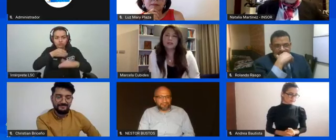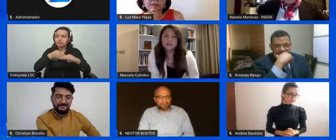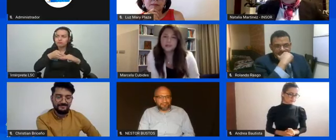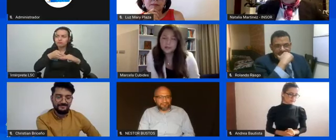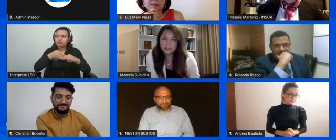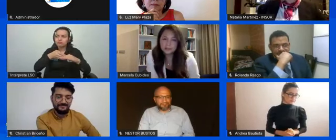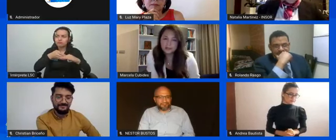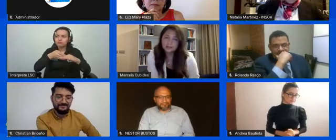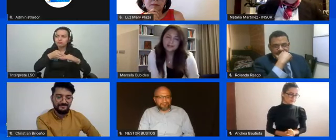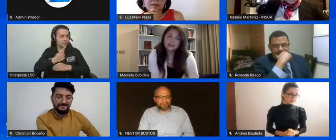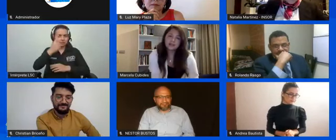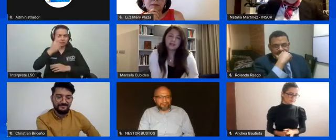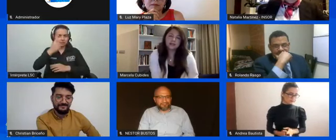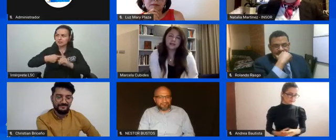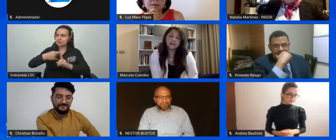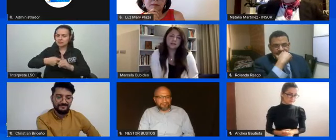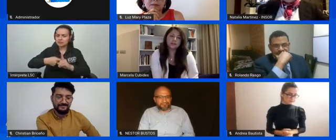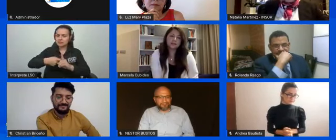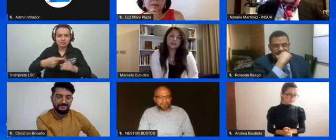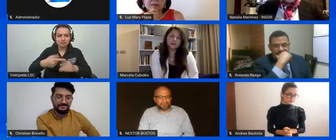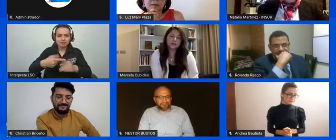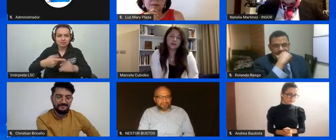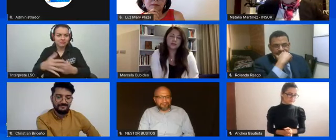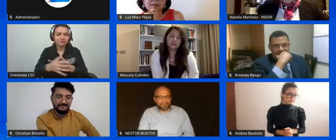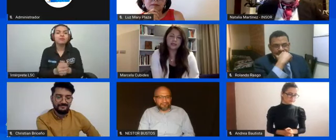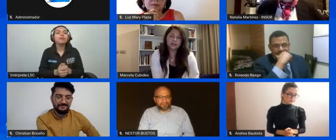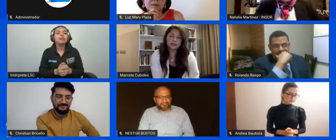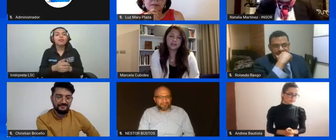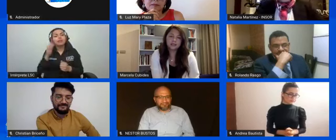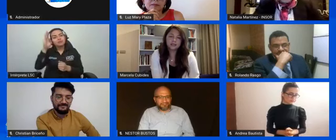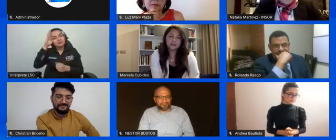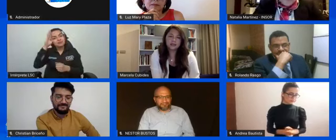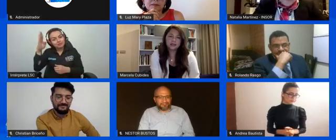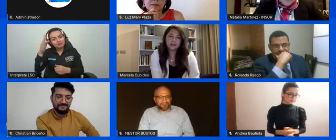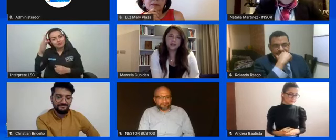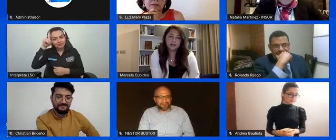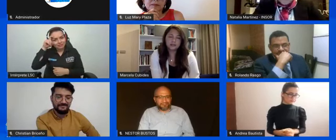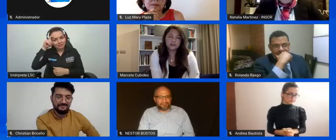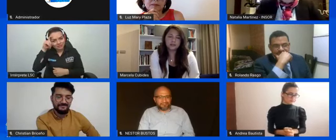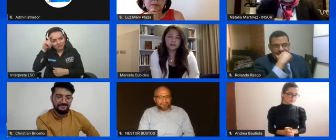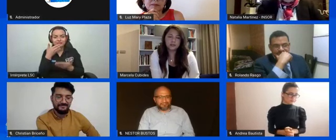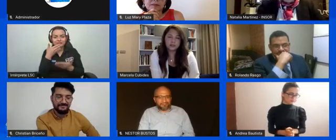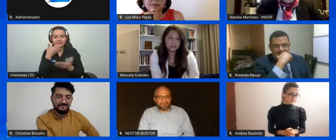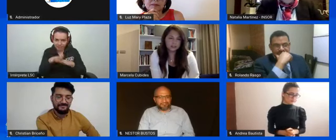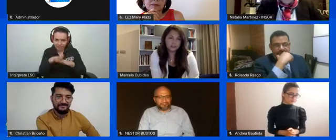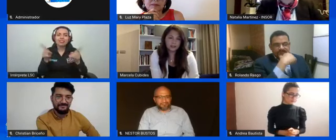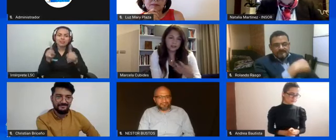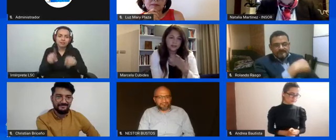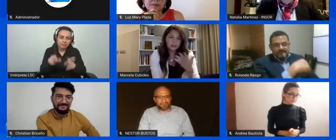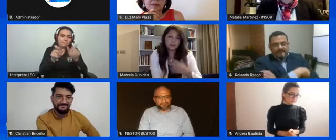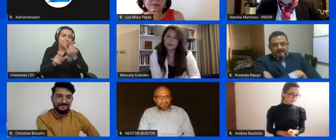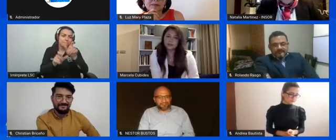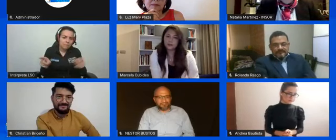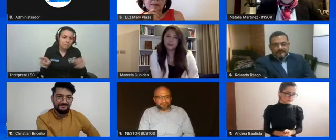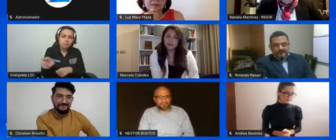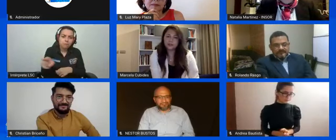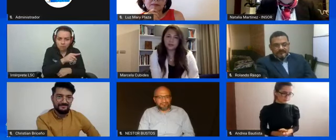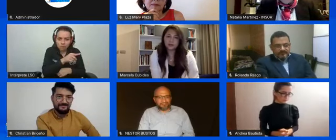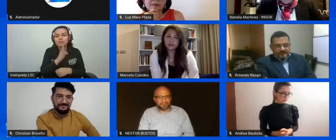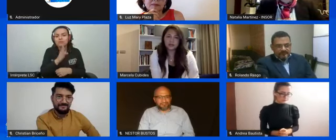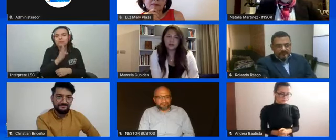hola Natalia, buenas tardes y a las personas que nos acompañan aquí, Rolando, Néstor, Cristian, que saben que les tengo